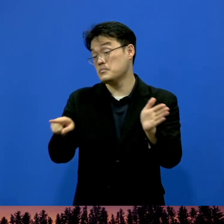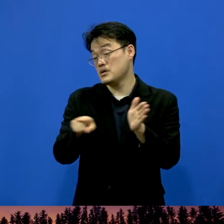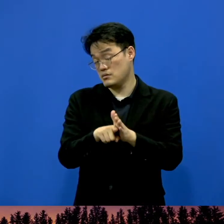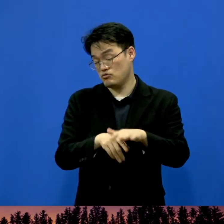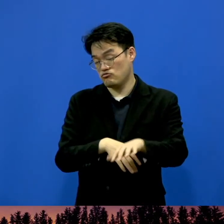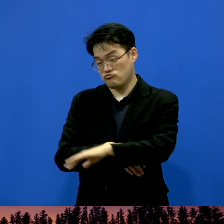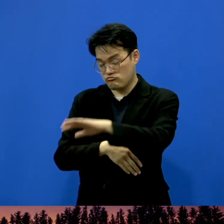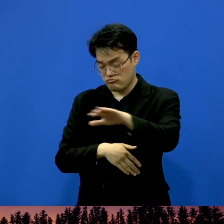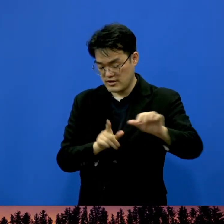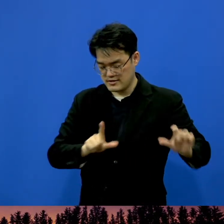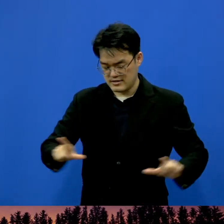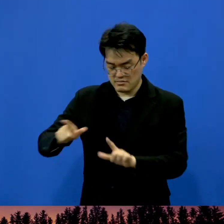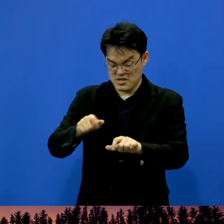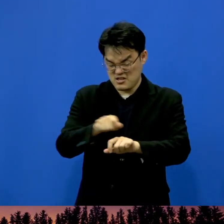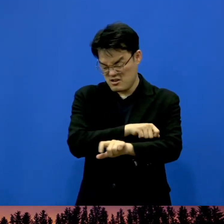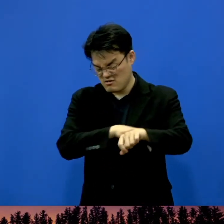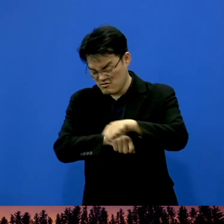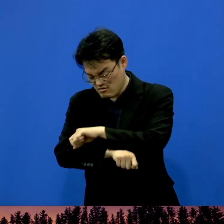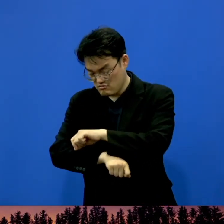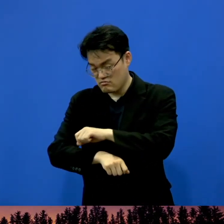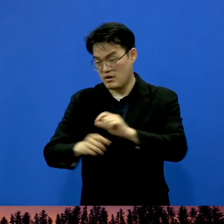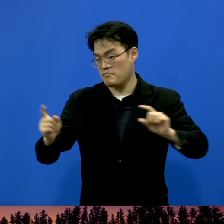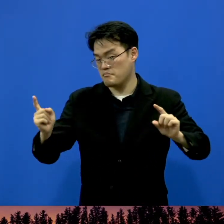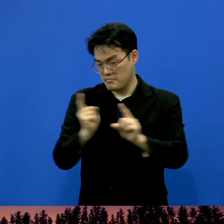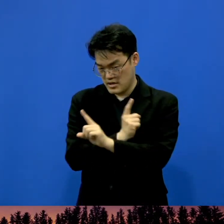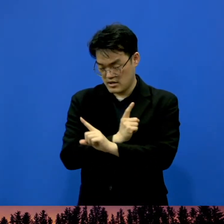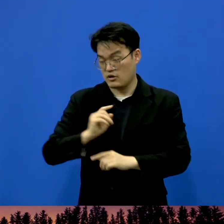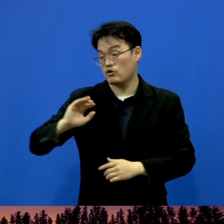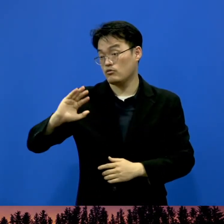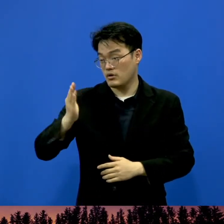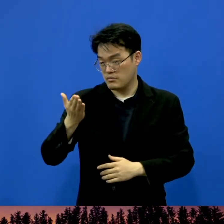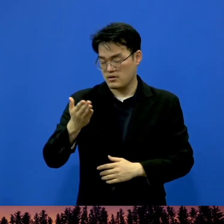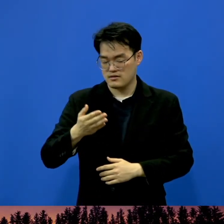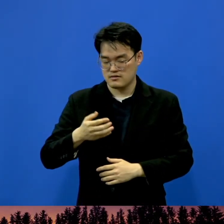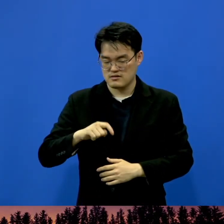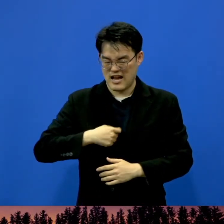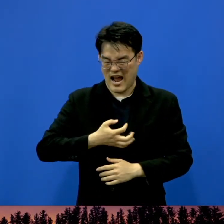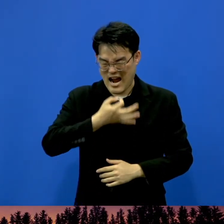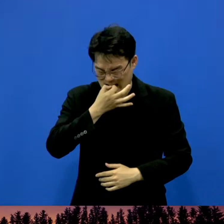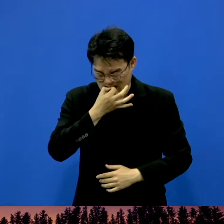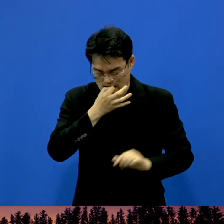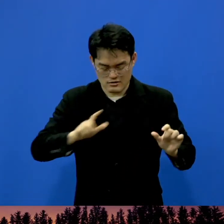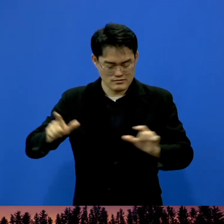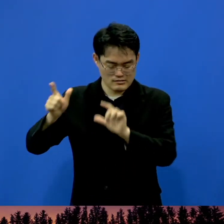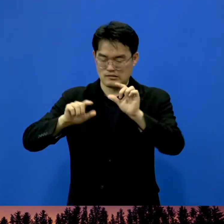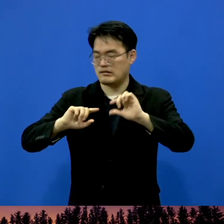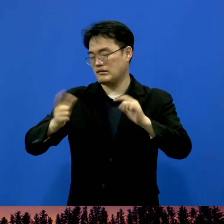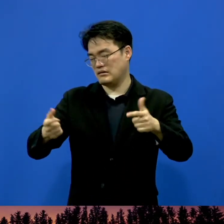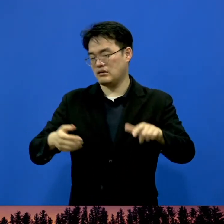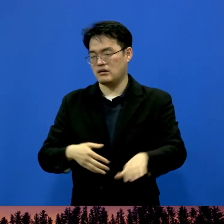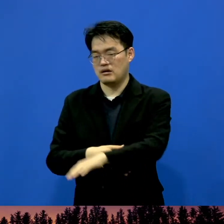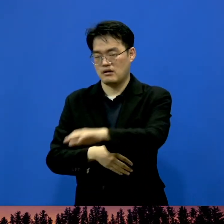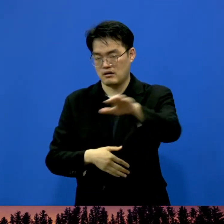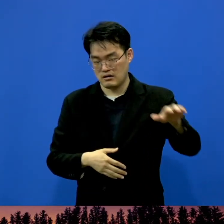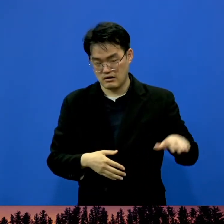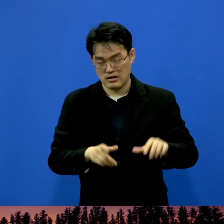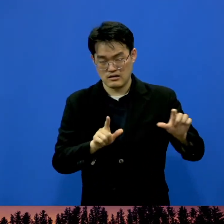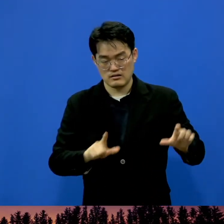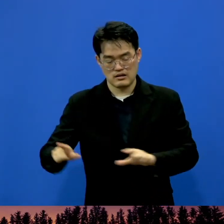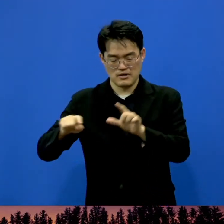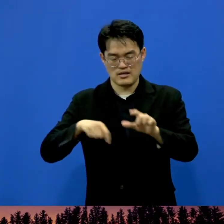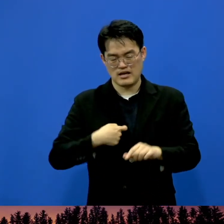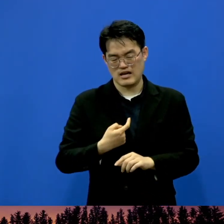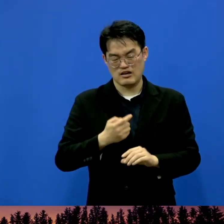적극적인 삶으로 바꿔놓아요. 이기적으로 살게 하지 않아요. 여러분 오늘날 우리가 만연한 이기주의, 그죠?